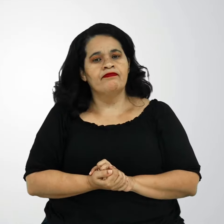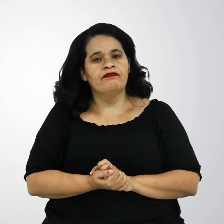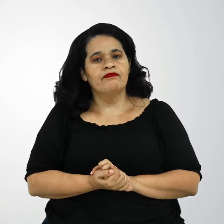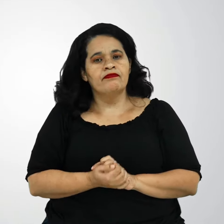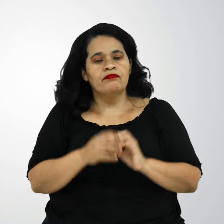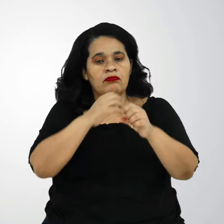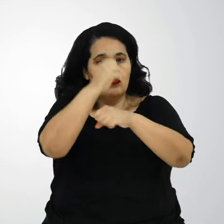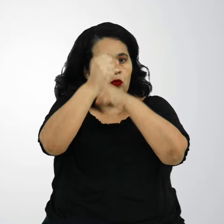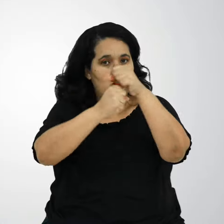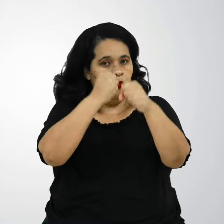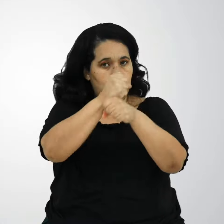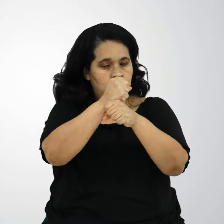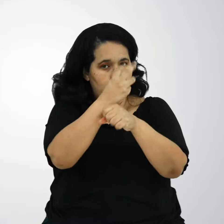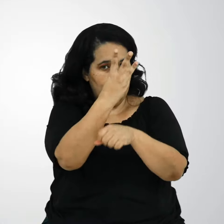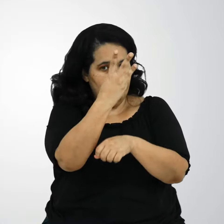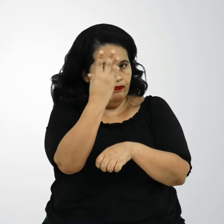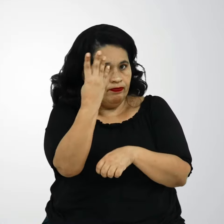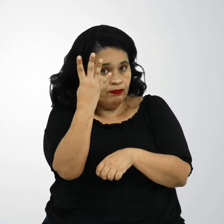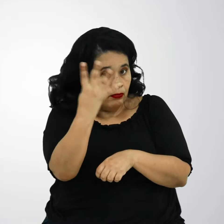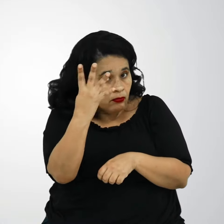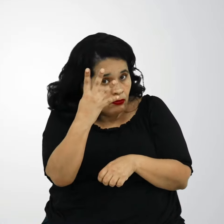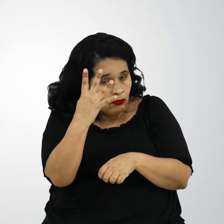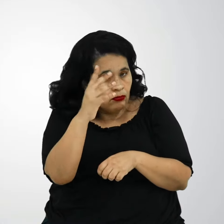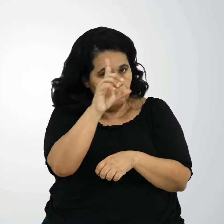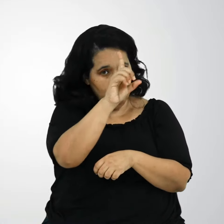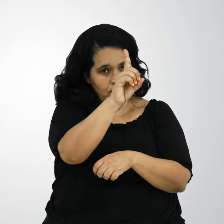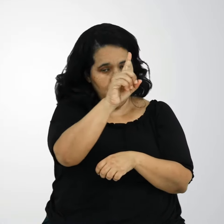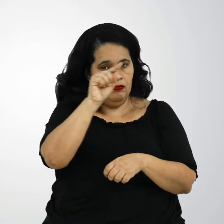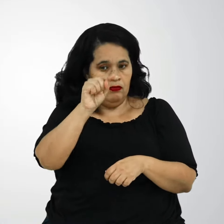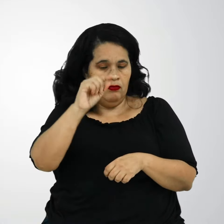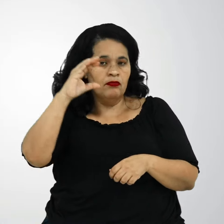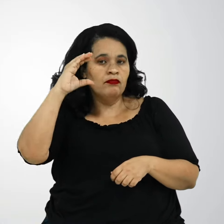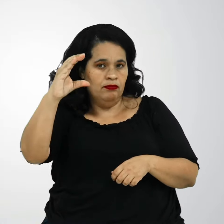o ano 34 depois de Cristo,